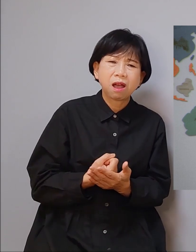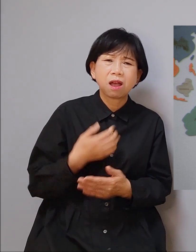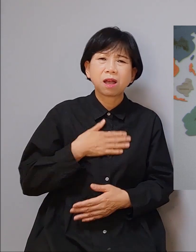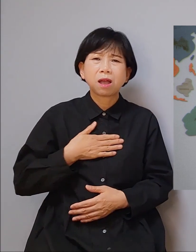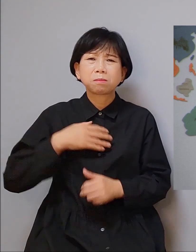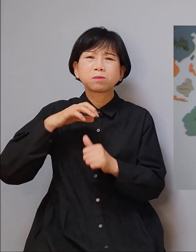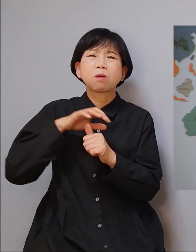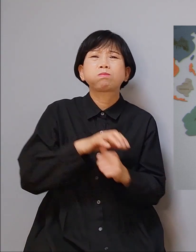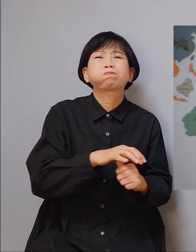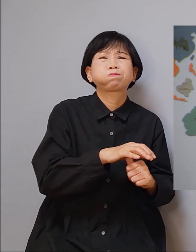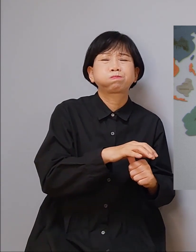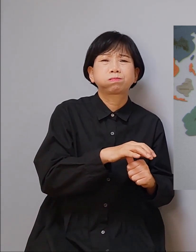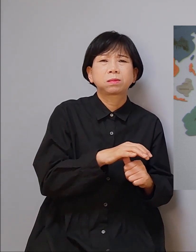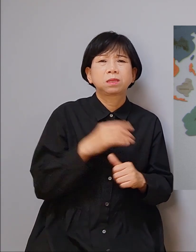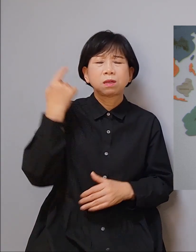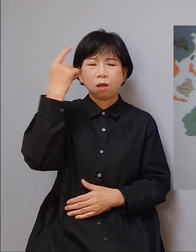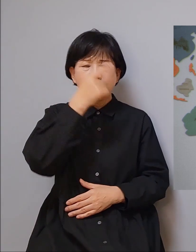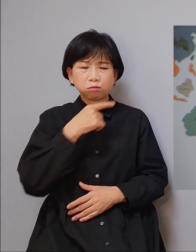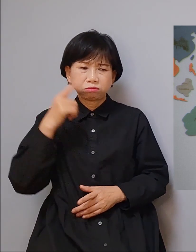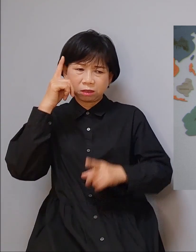거예요. 얼굴이 불그락